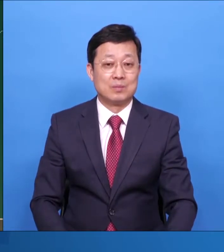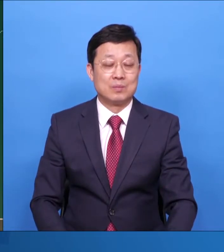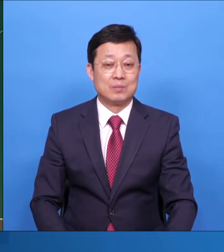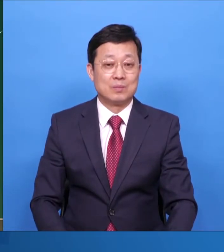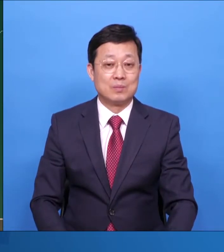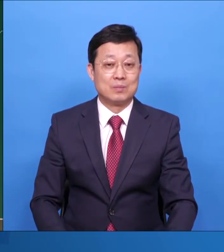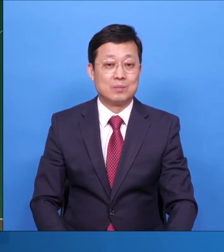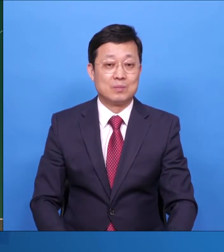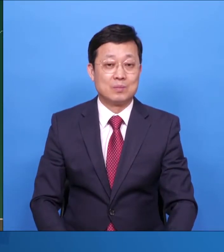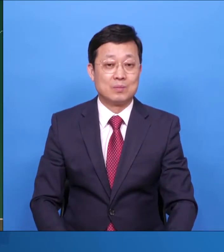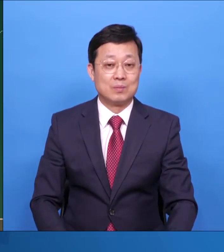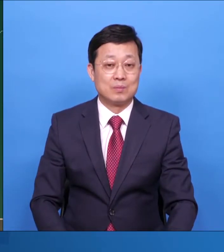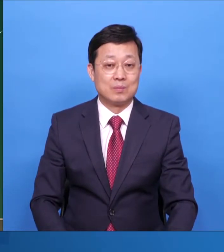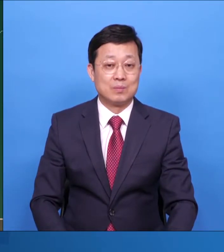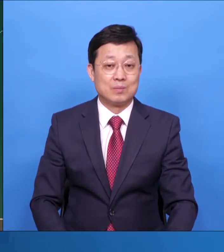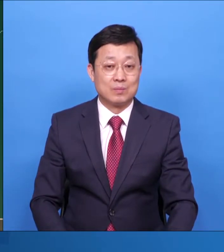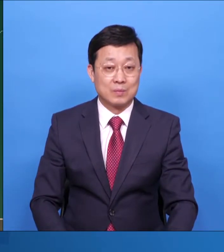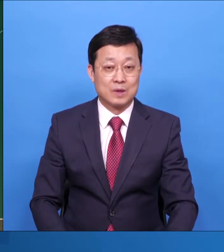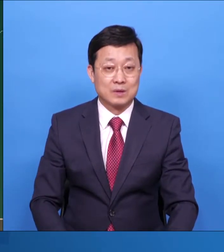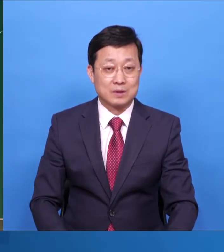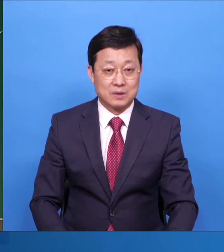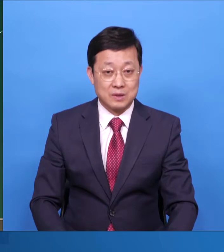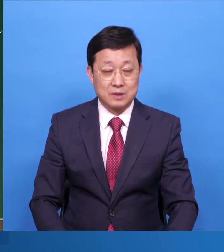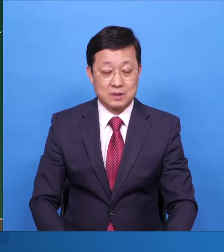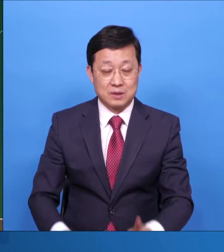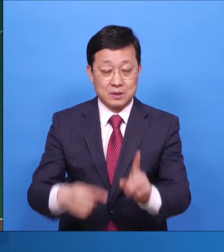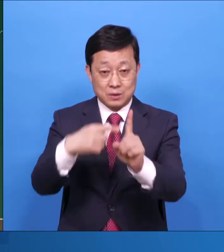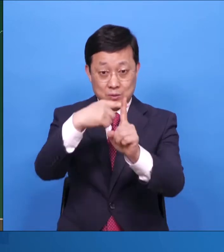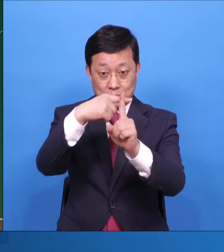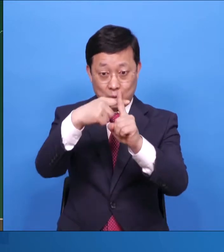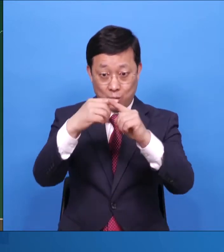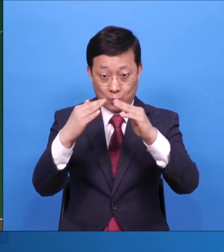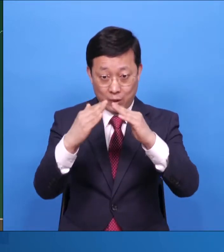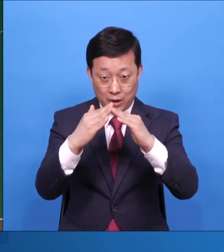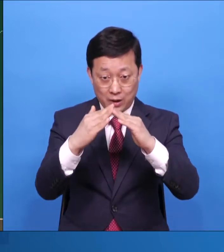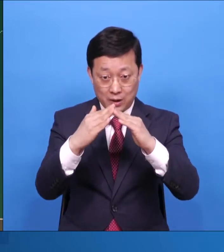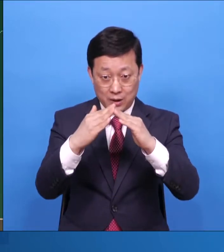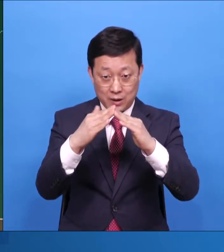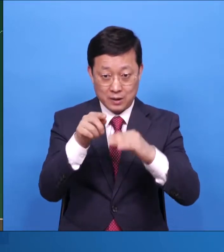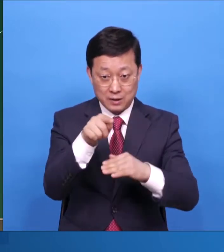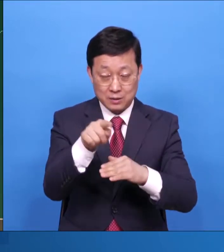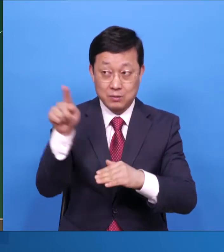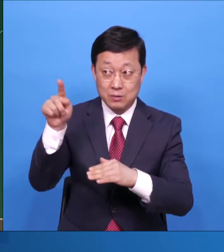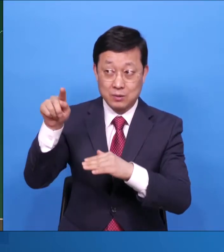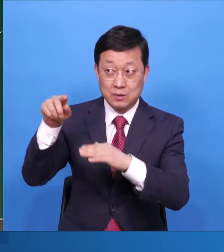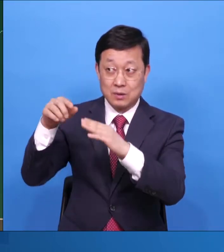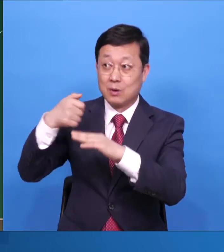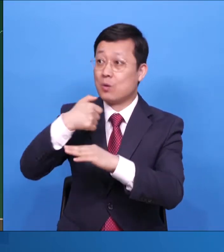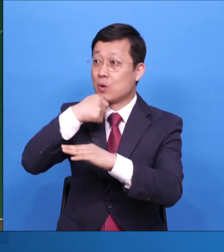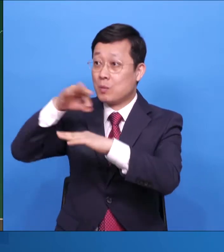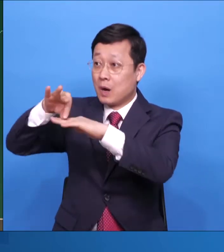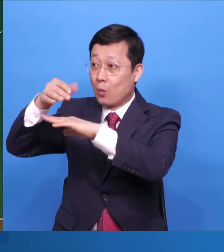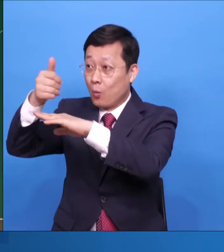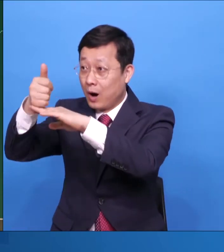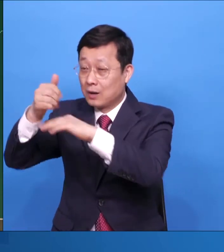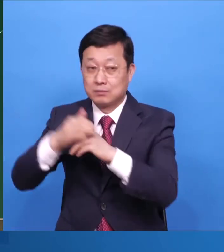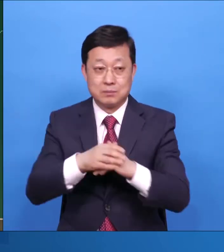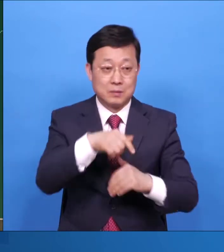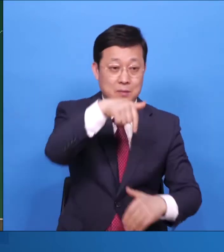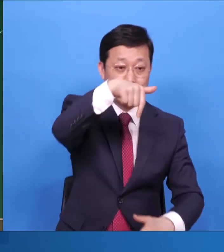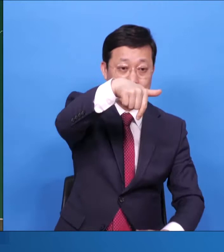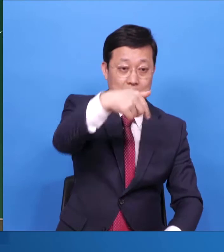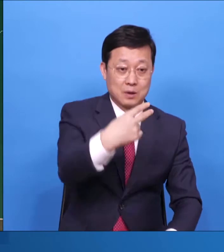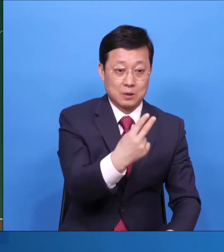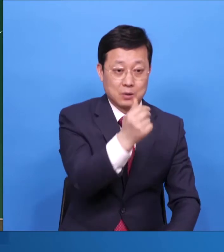황제와 교황이 붙잡은 겁니다. Simplemente hablando, es una guerra entre el rey y el papado. 그럼 뭐 힘싸움도